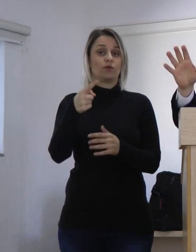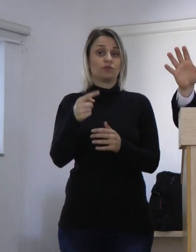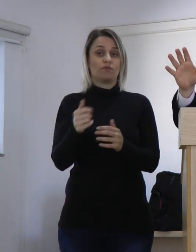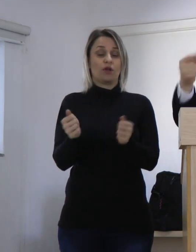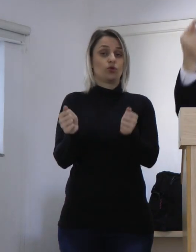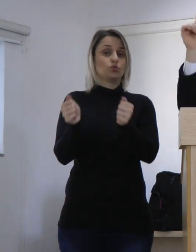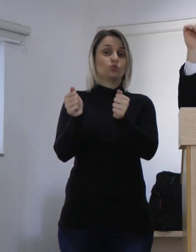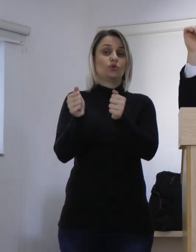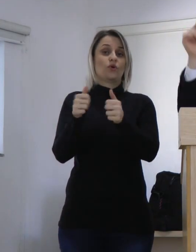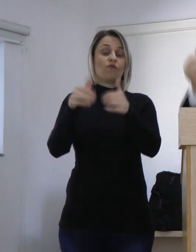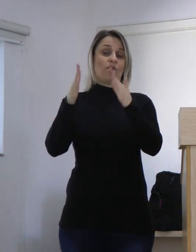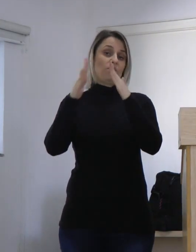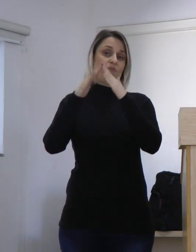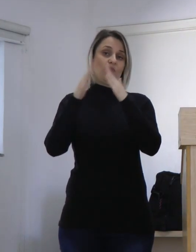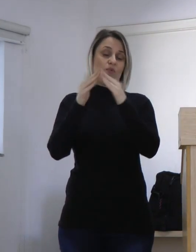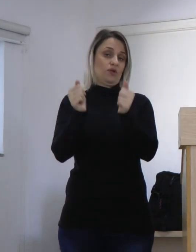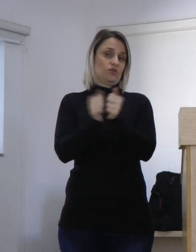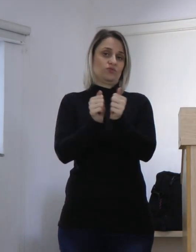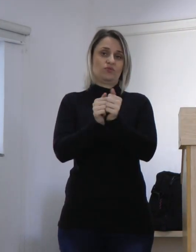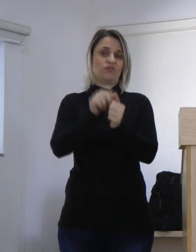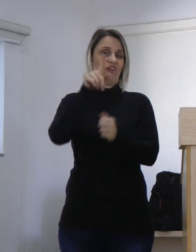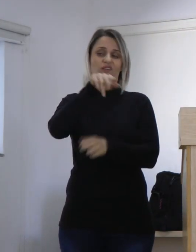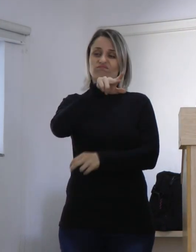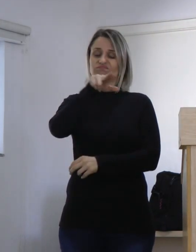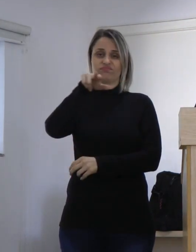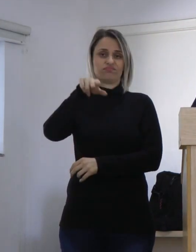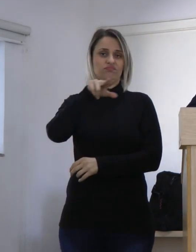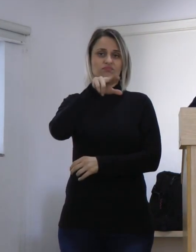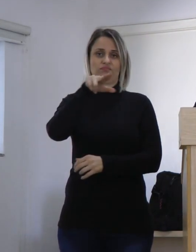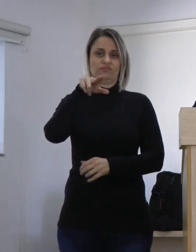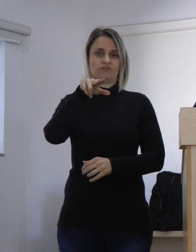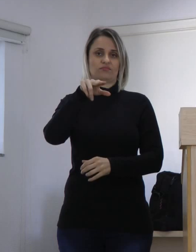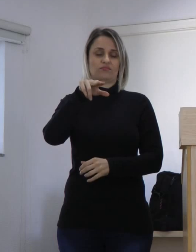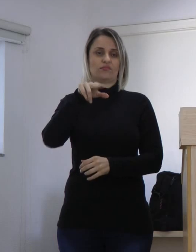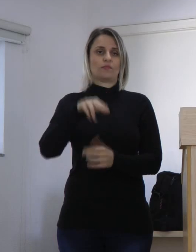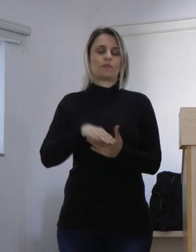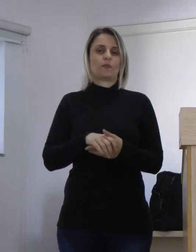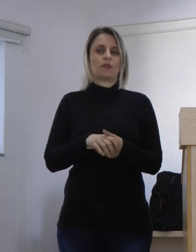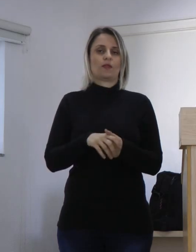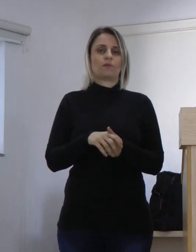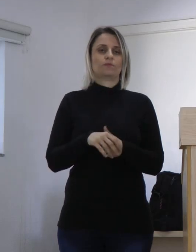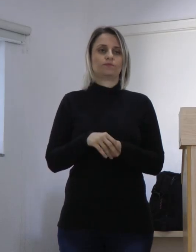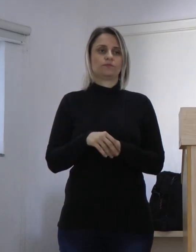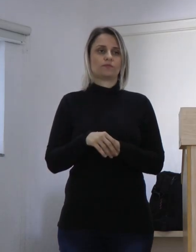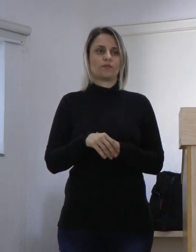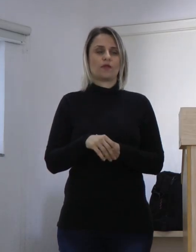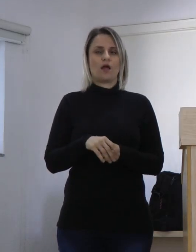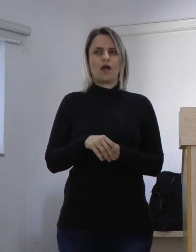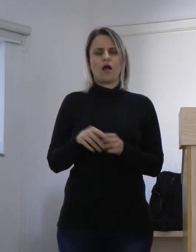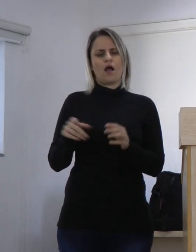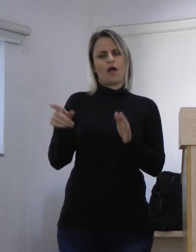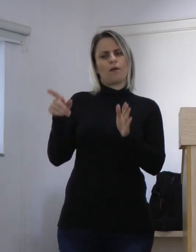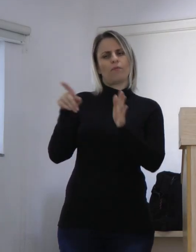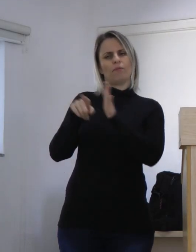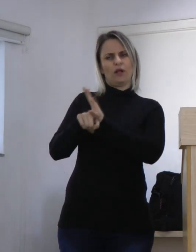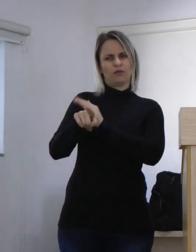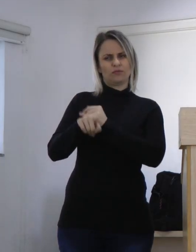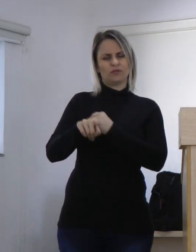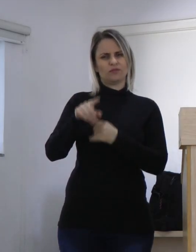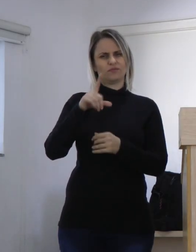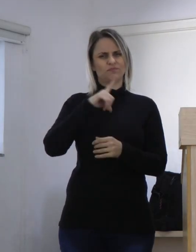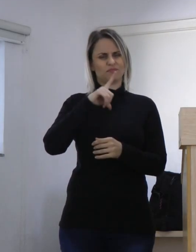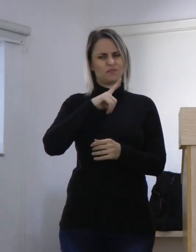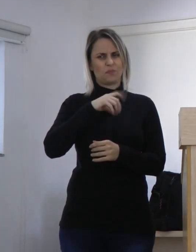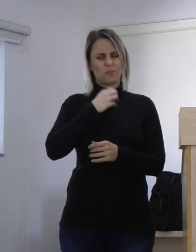tudo igual, só muda a impressão digital. Então será que vale a pena abandonar o marido, a esposa,